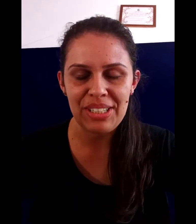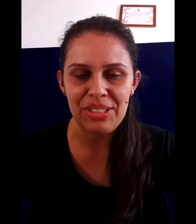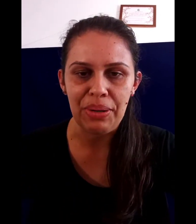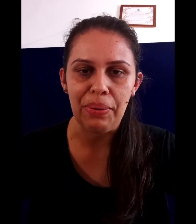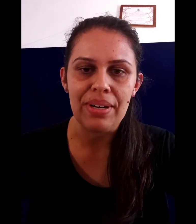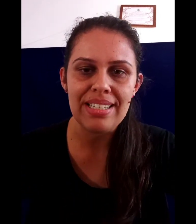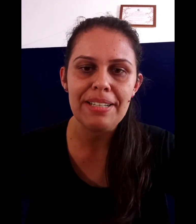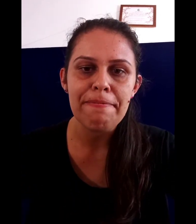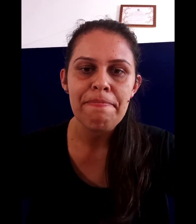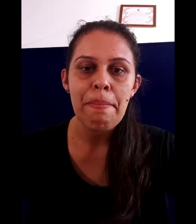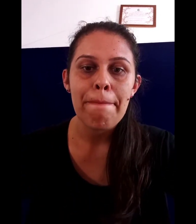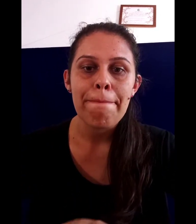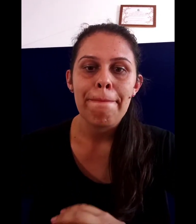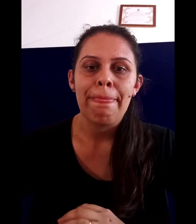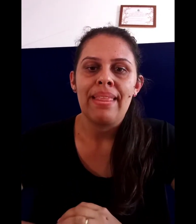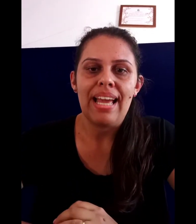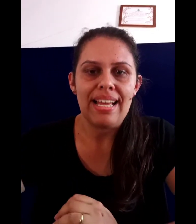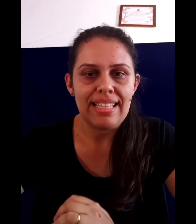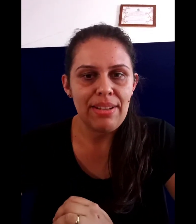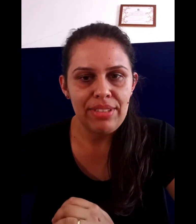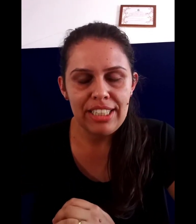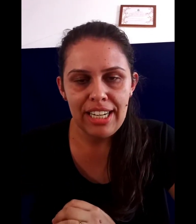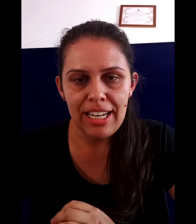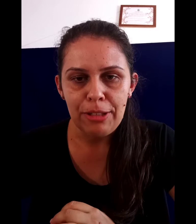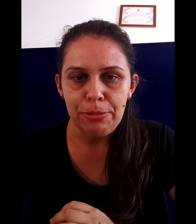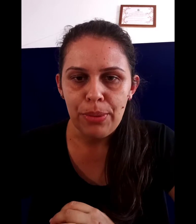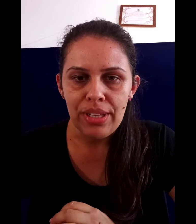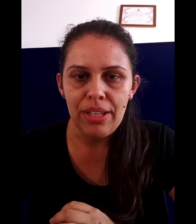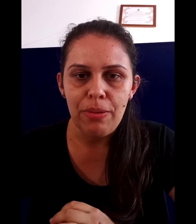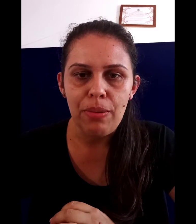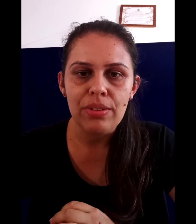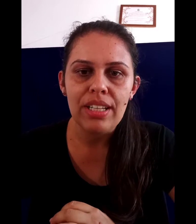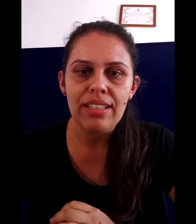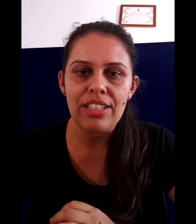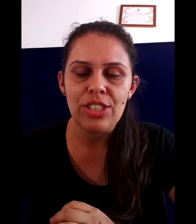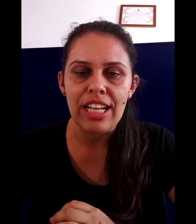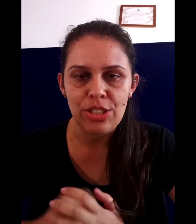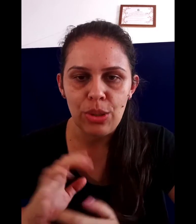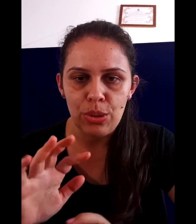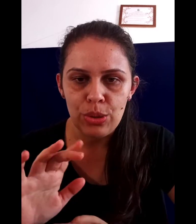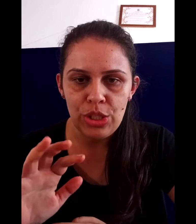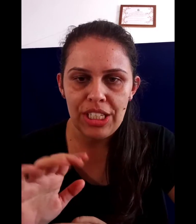de coisa. Você deve ter treinado um pouquinho ontem da datilologia.